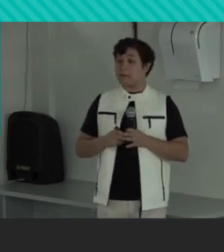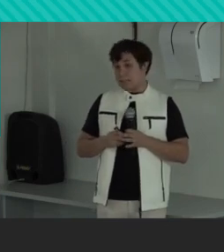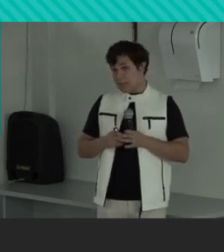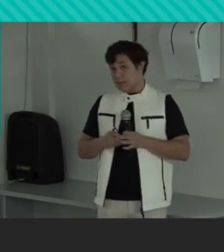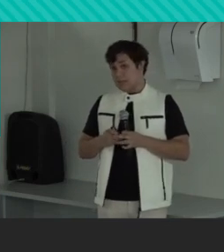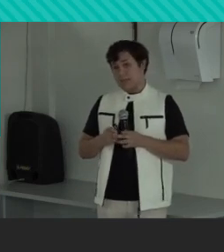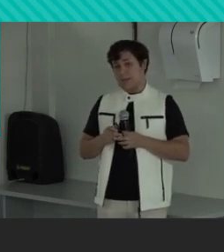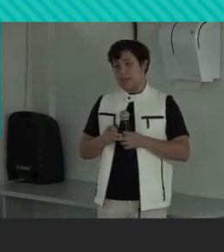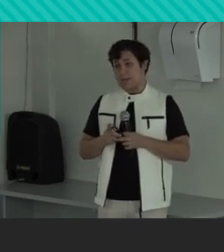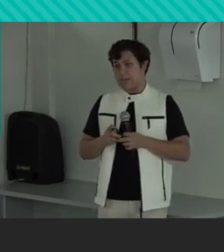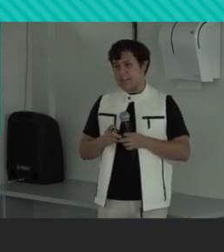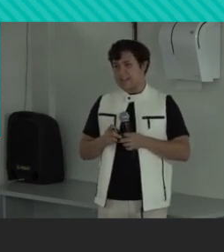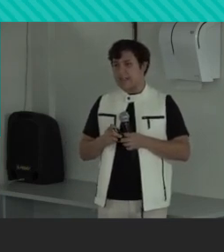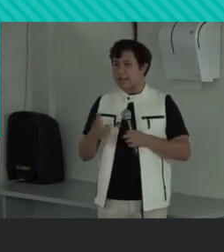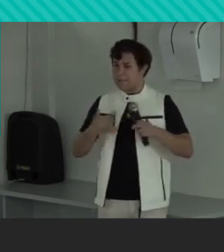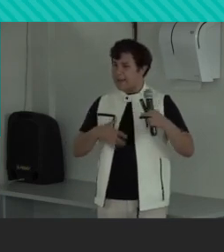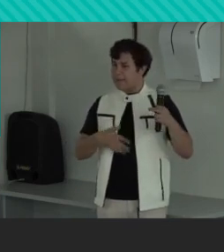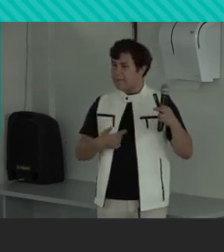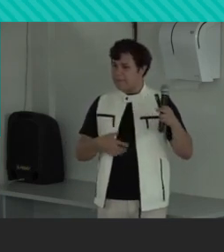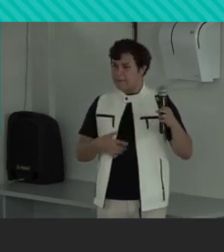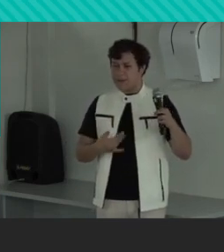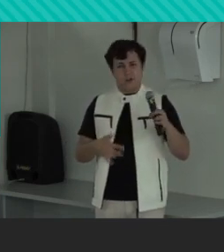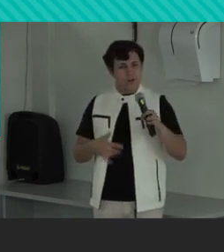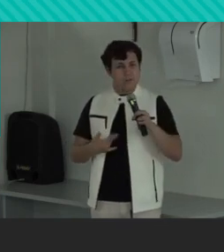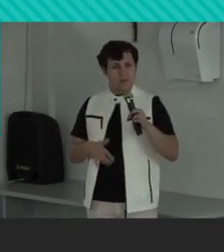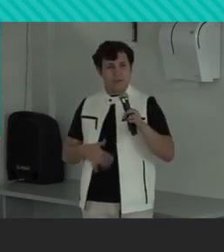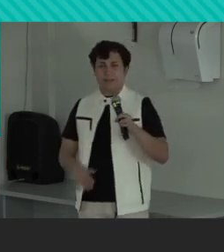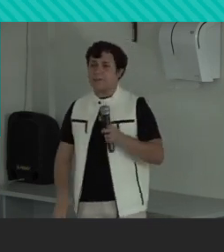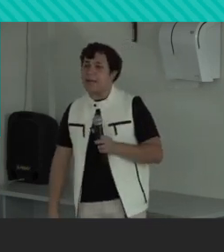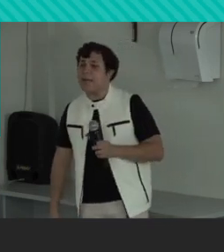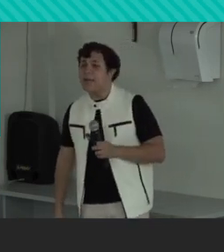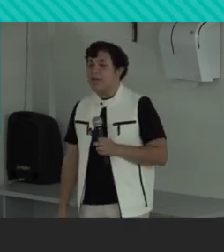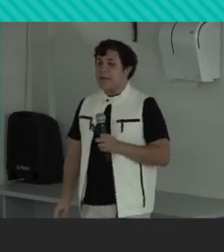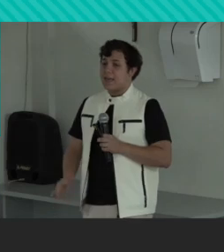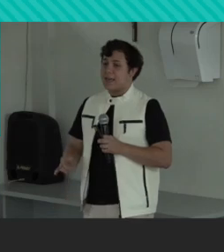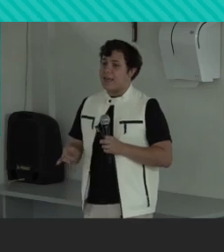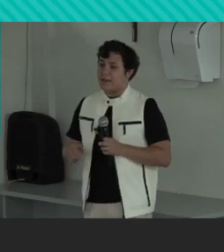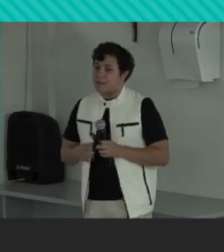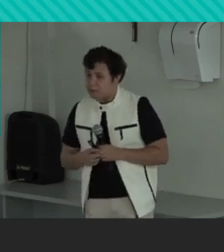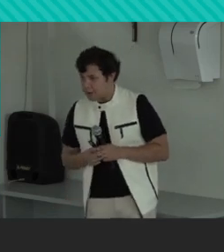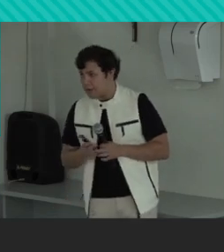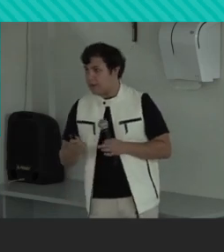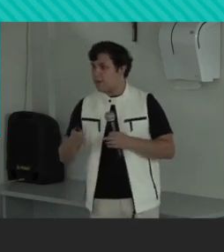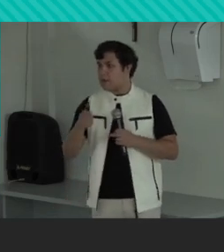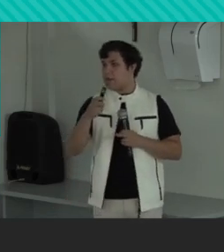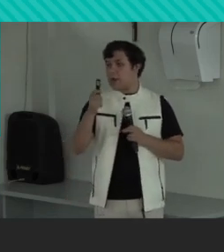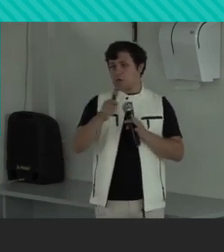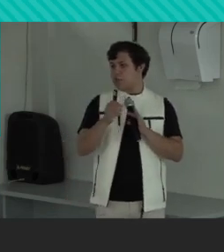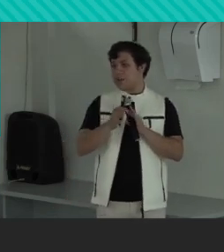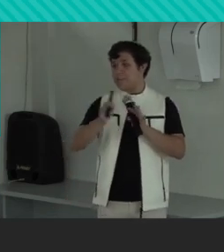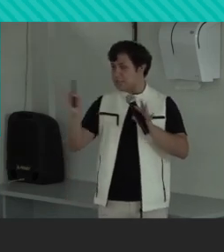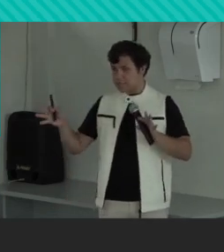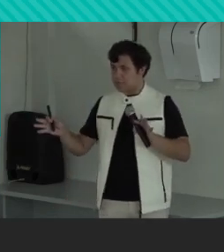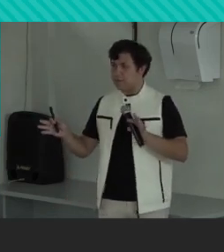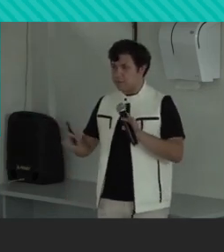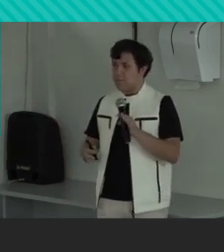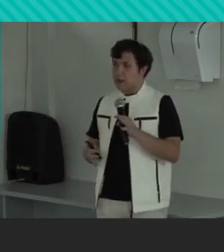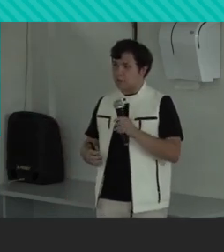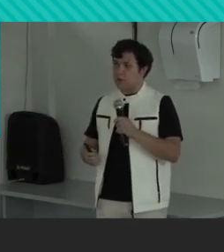marcha en Tlaquepaque, si mal no recuerdo, en Tlaquepaque, sobre alguna otra frase para cuestión